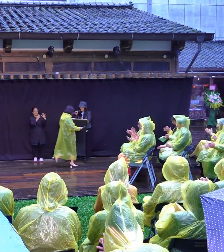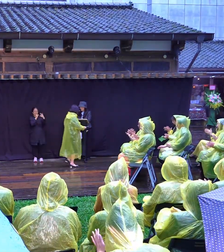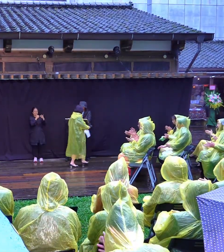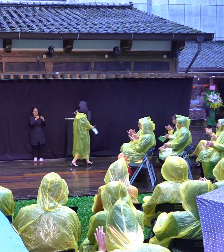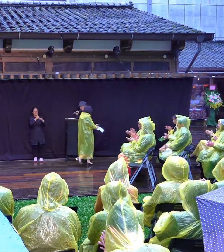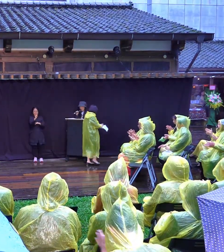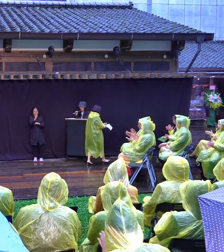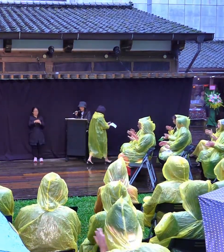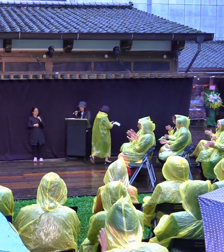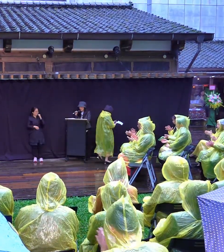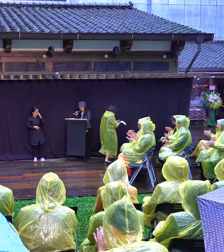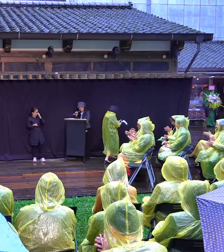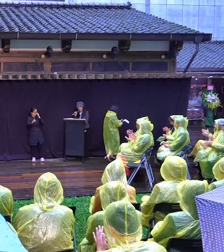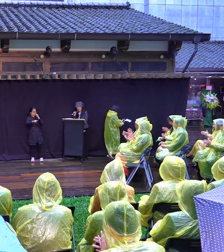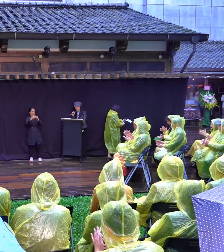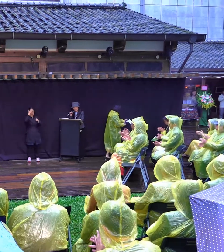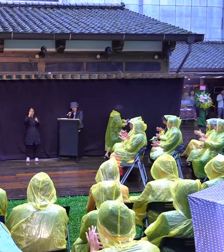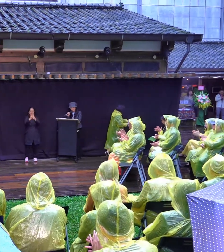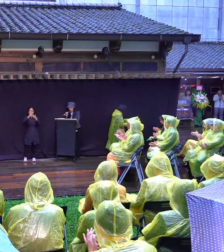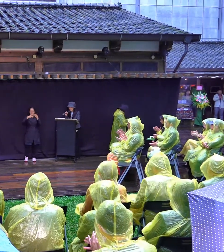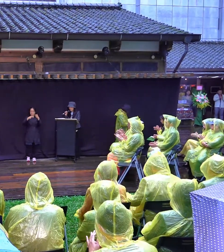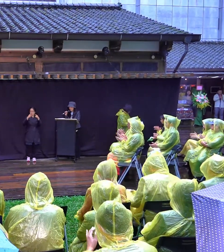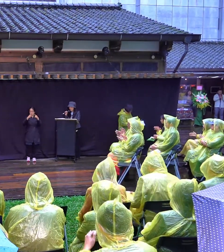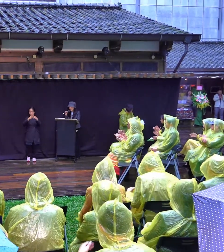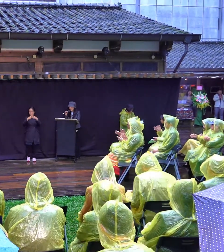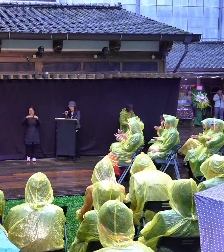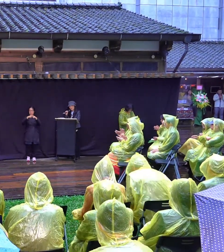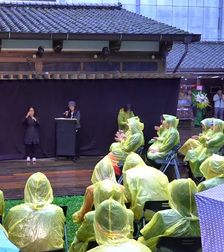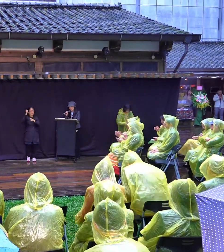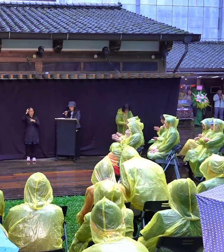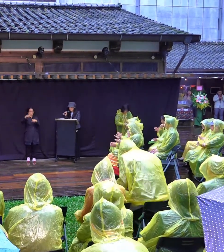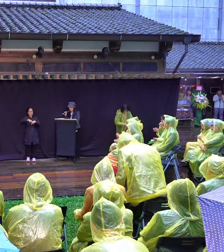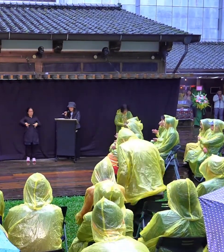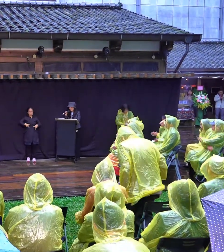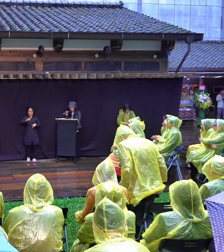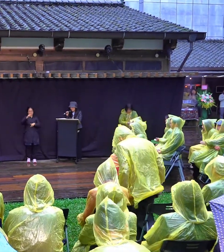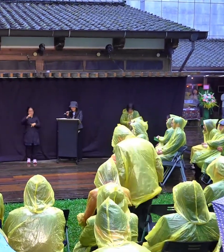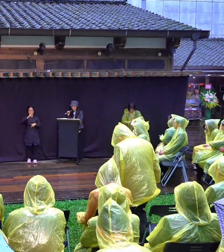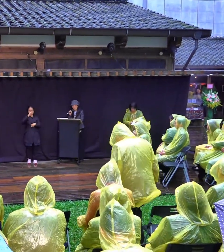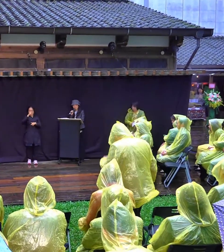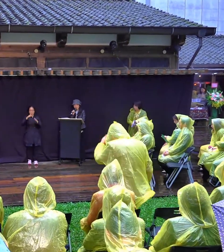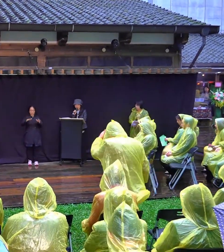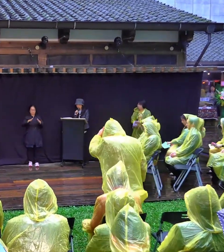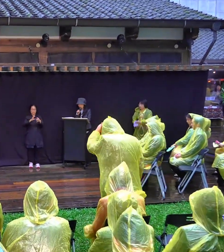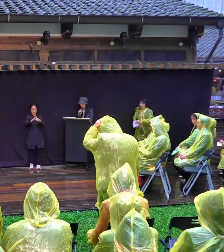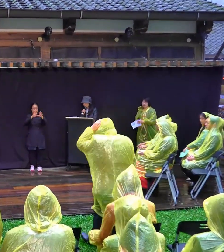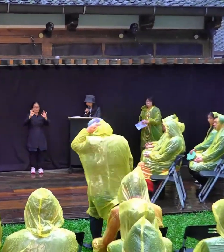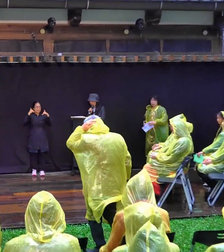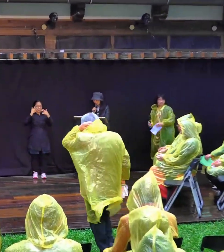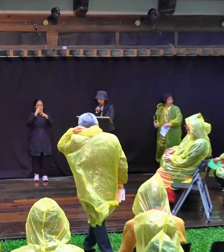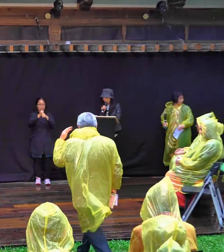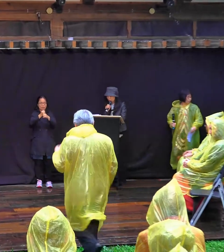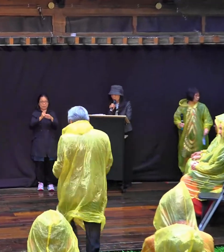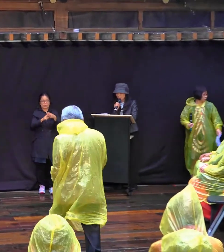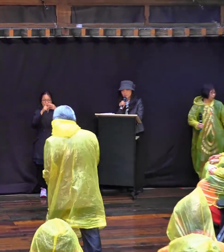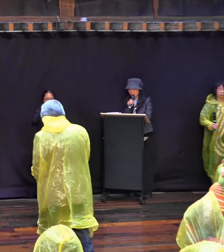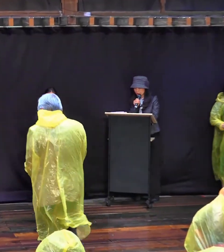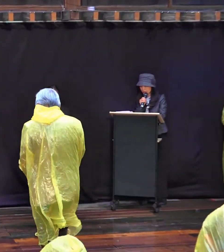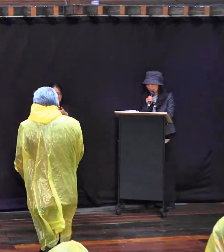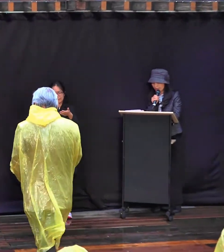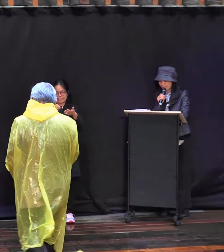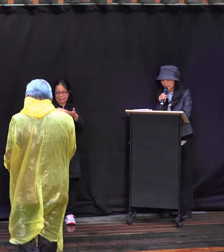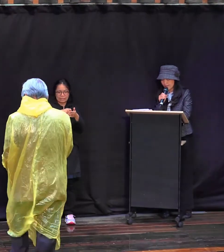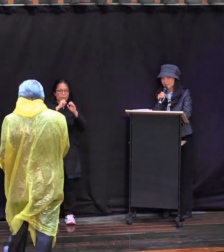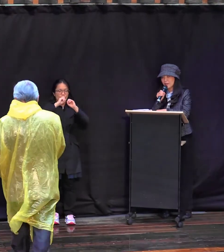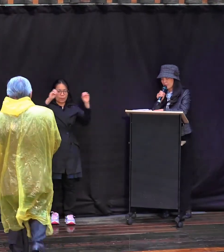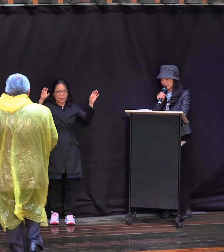长。现在我们请诗人李明勇老师特地为今年的舞蹈节主题书写